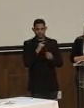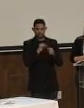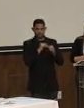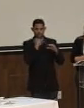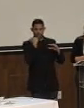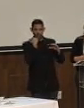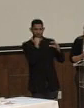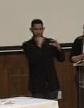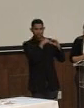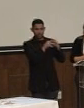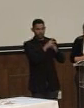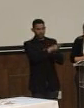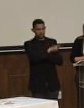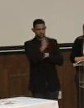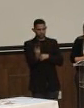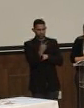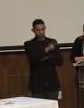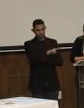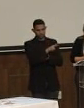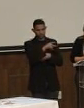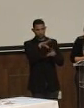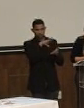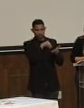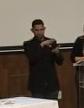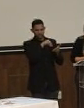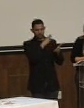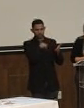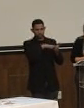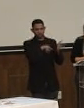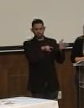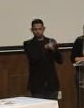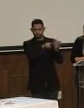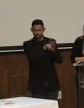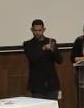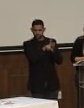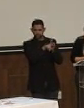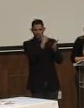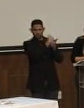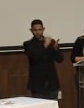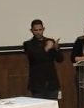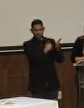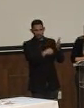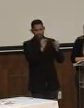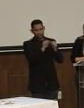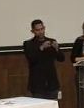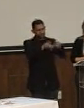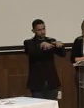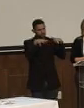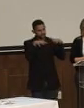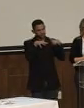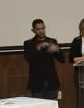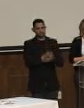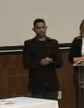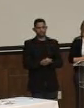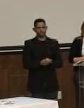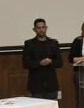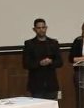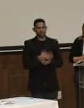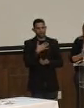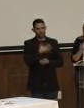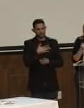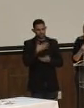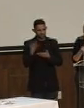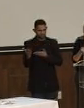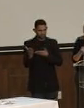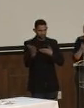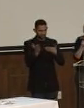por e-mail a ambos os candidatos cópia de todas as perguntas formuladas pela plenária. Gostaria de